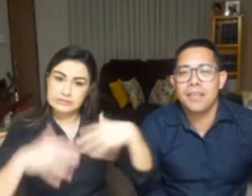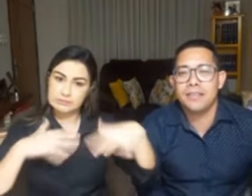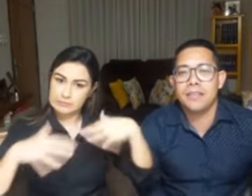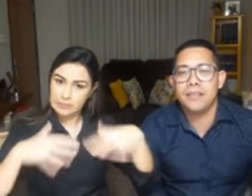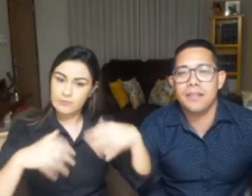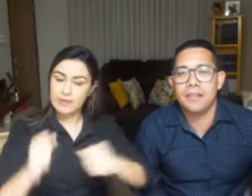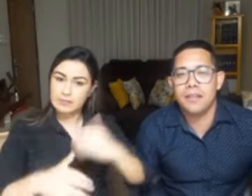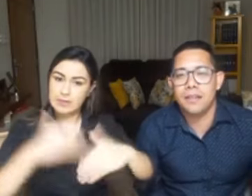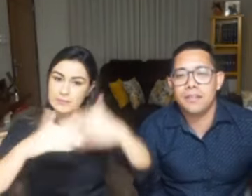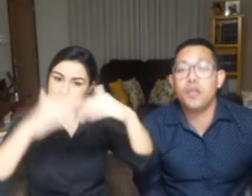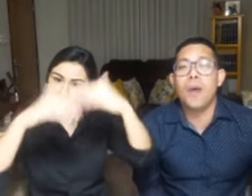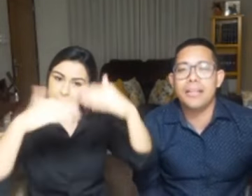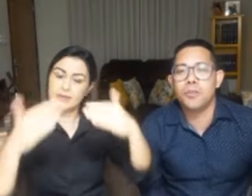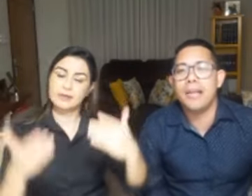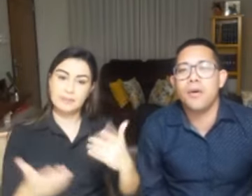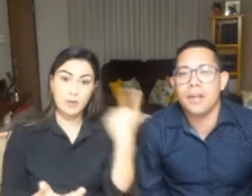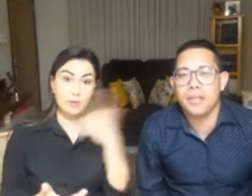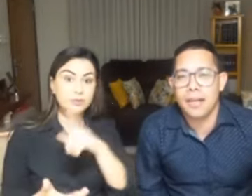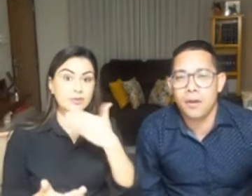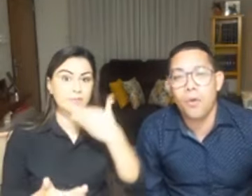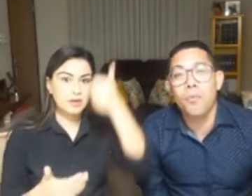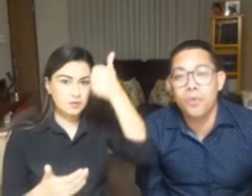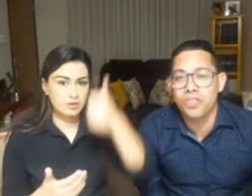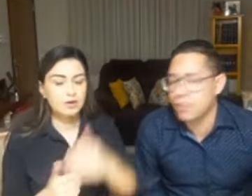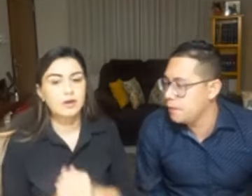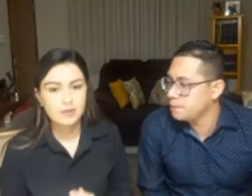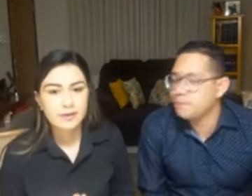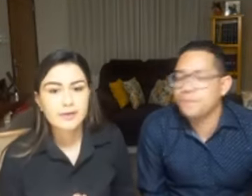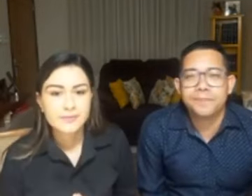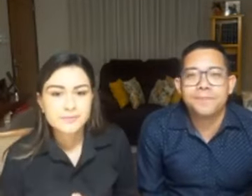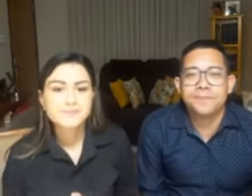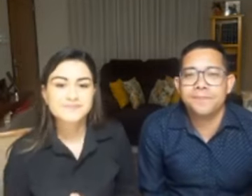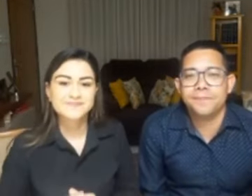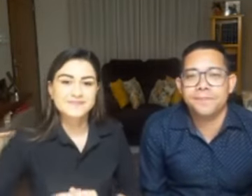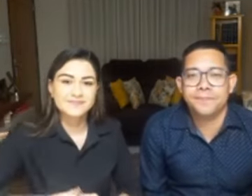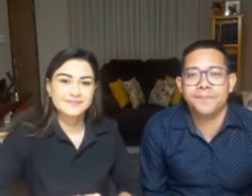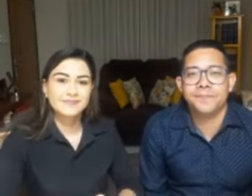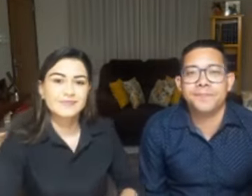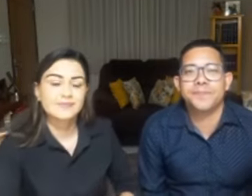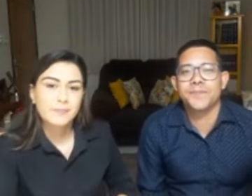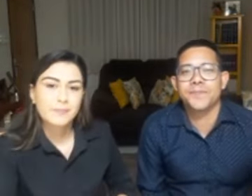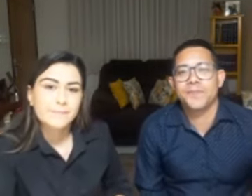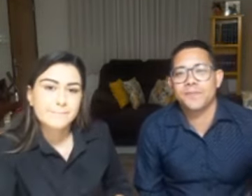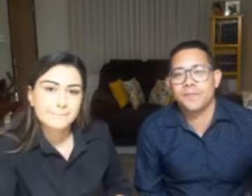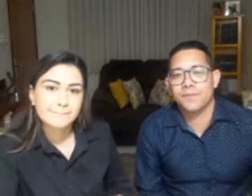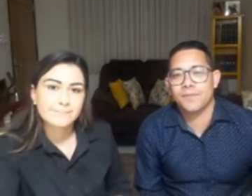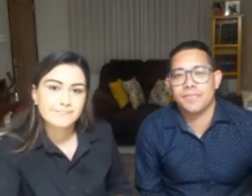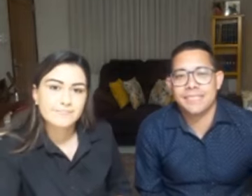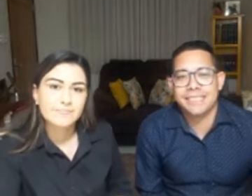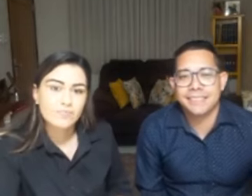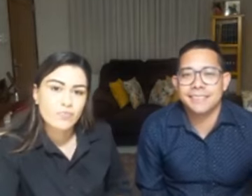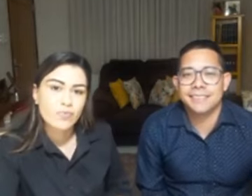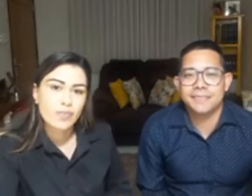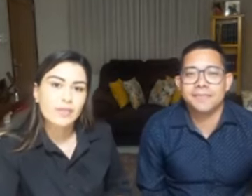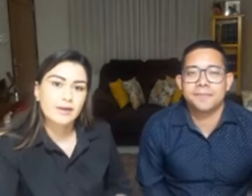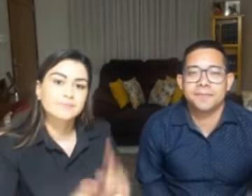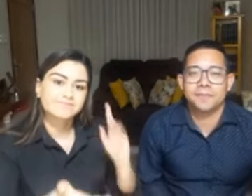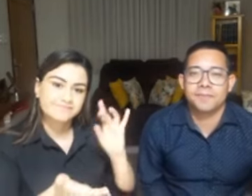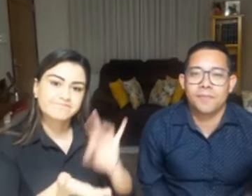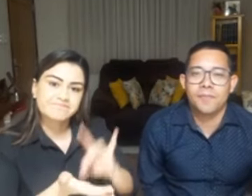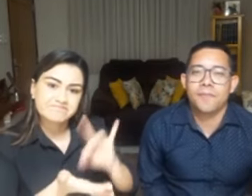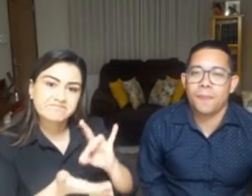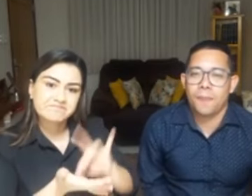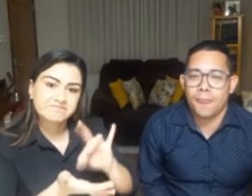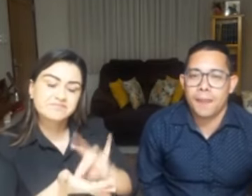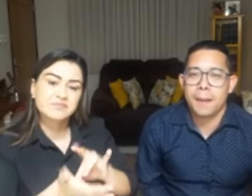que esse quadro melhore, né? Ou mude. É verdade. Não, é verdade. Nossa, esses dados são,